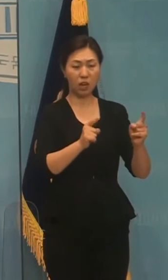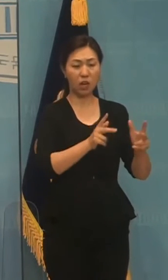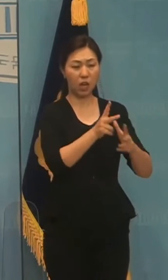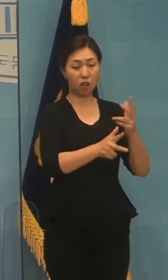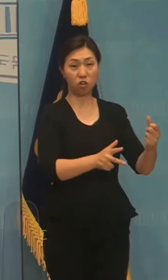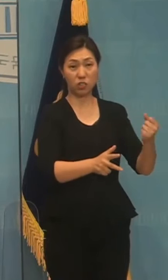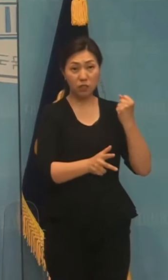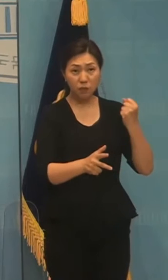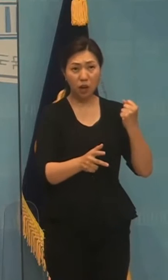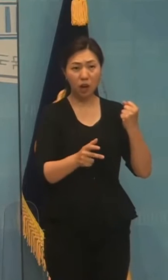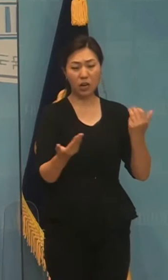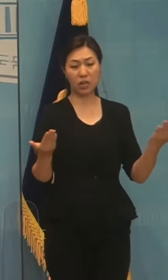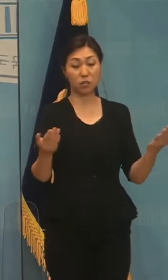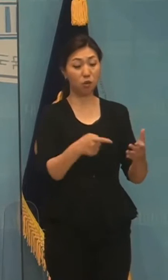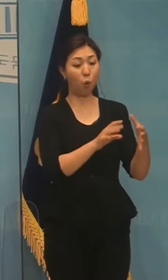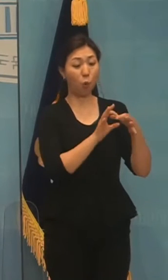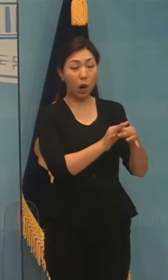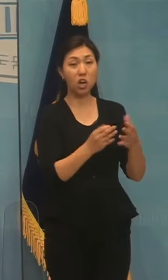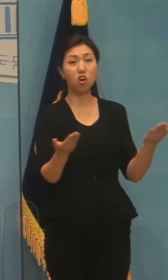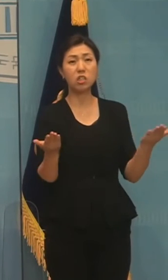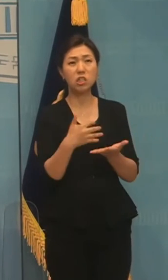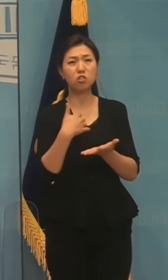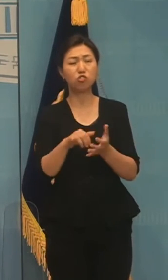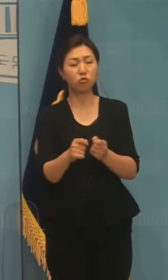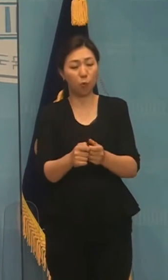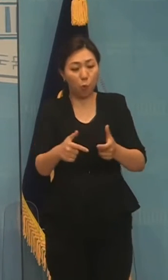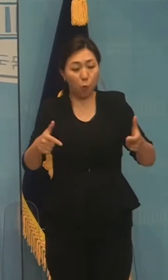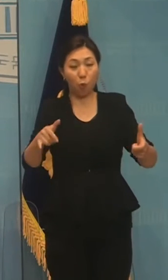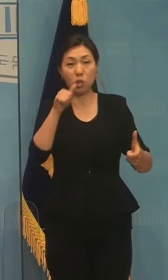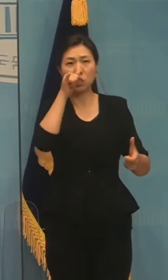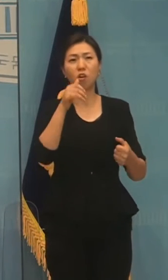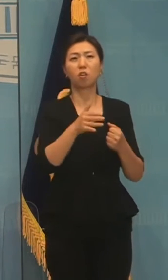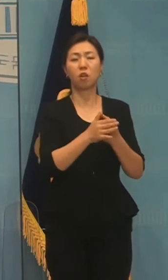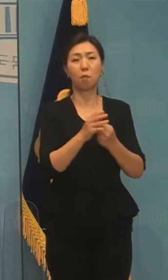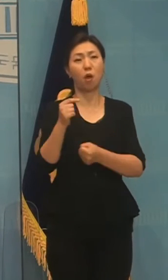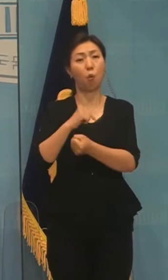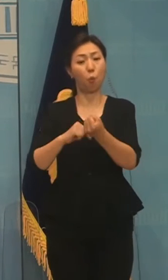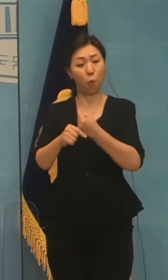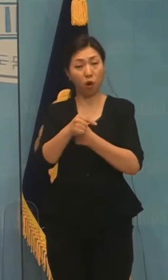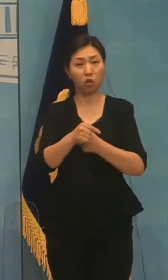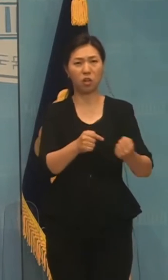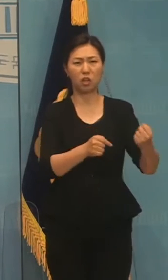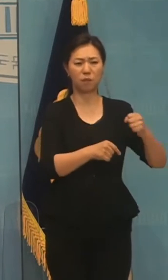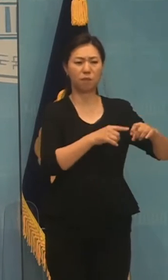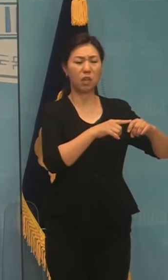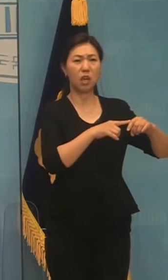역시 증가해서 이미 원전 매출액과 일자리를 넘어서고 있습니다.